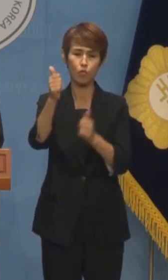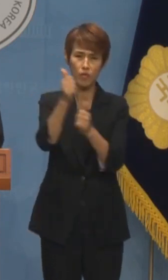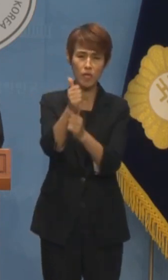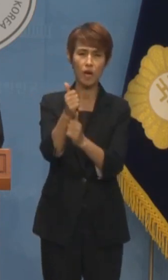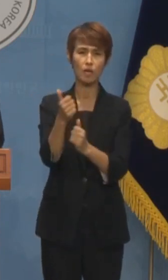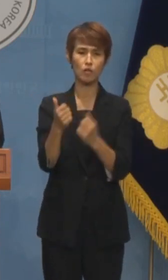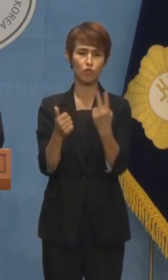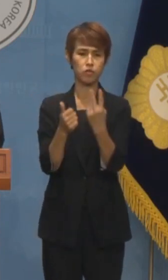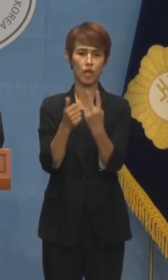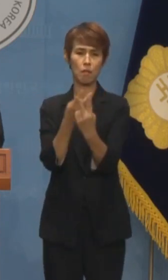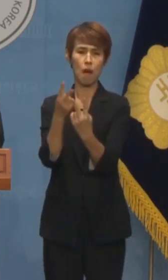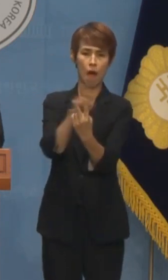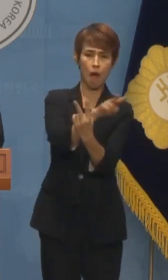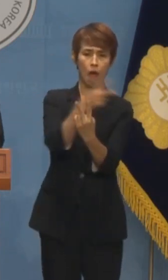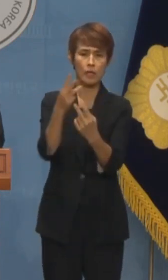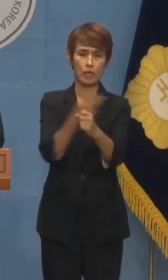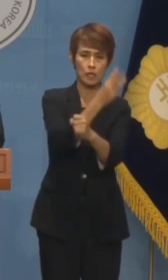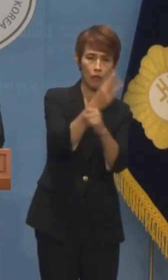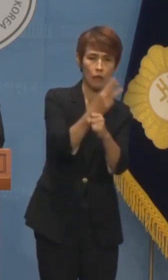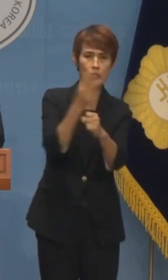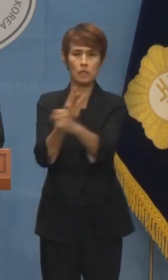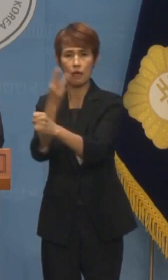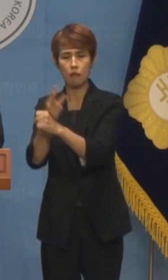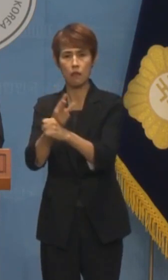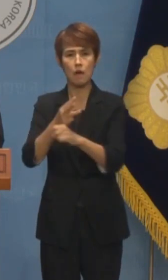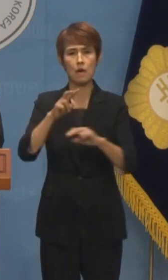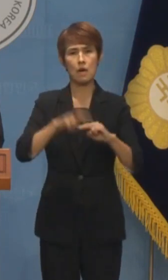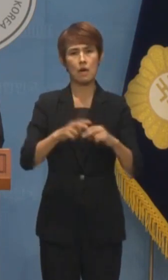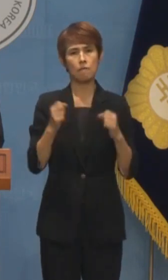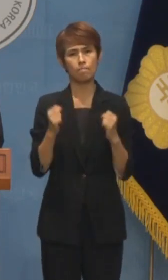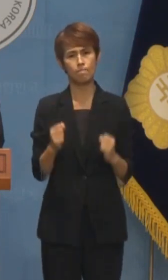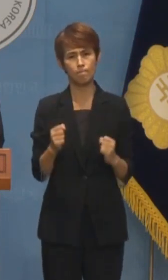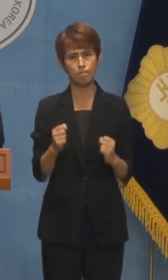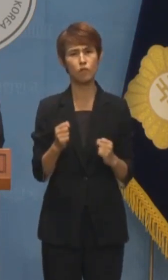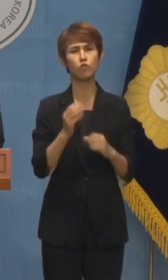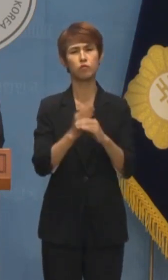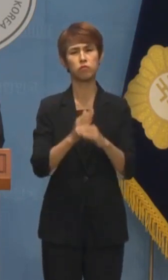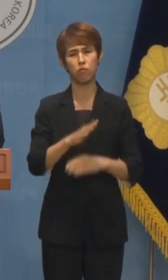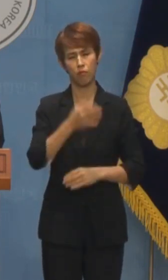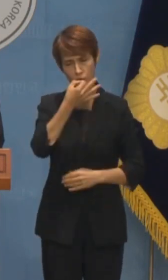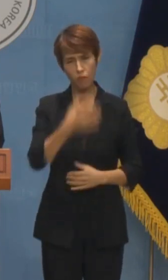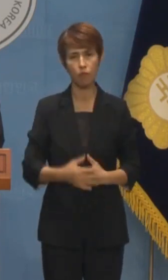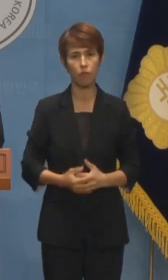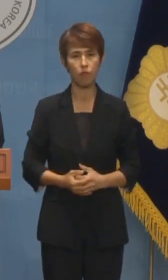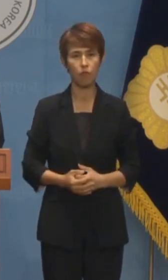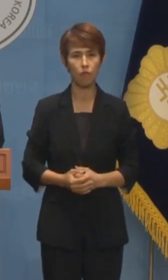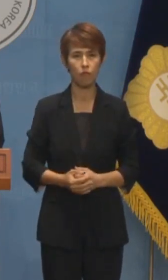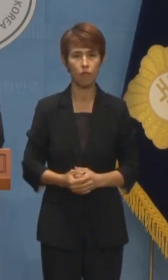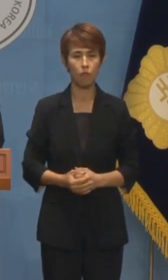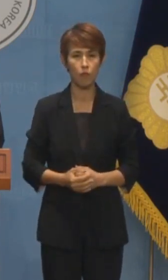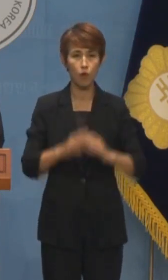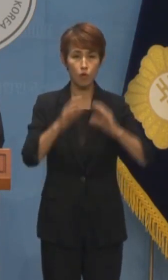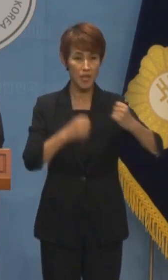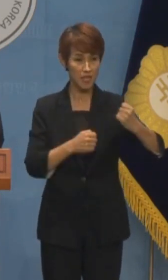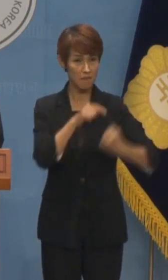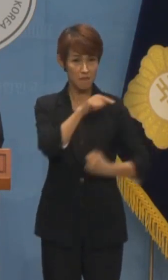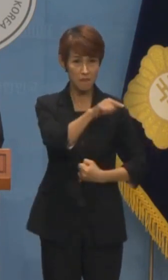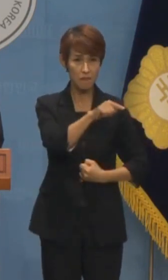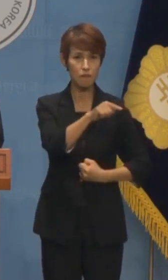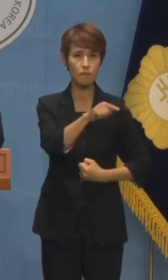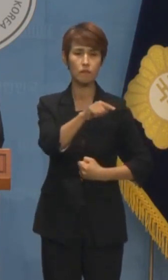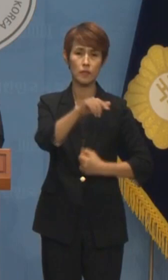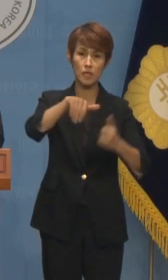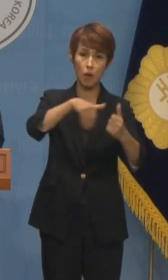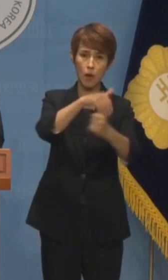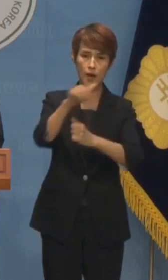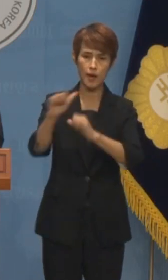교대로 힘겹게 의장석을 지키고 있습니다. 언론 등에 따르면 국민의힘은 이런